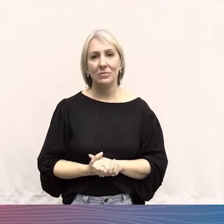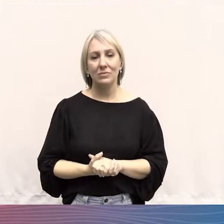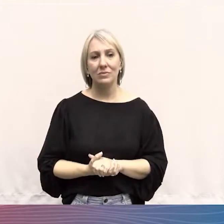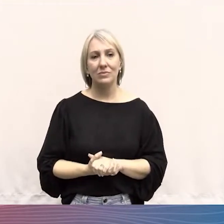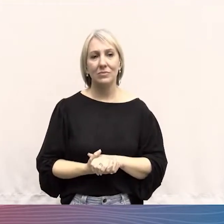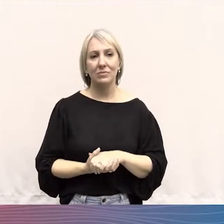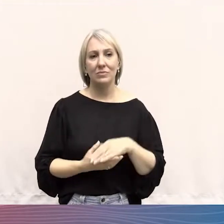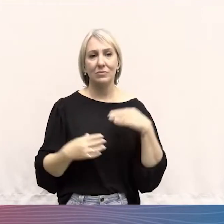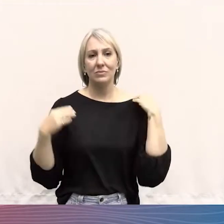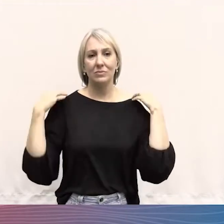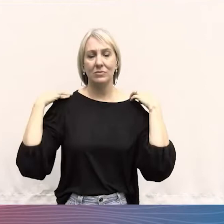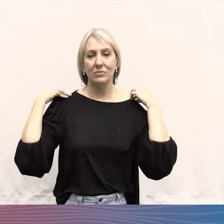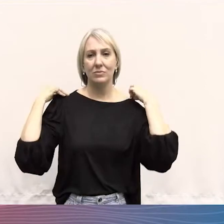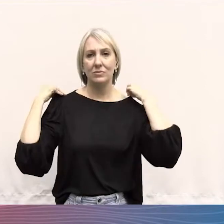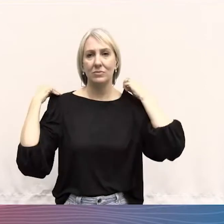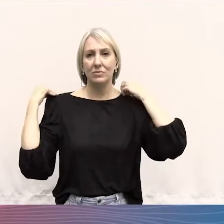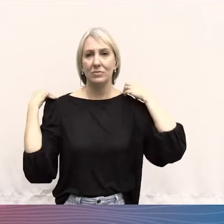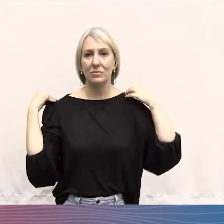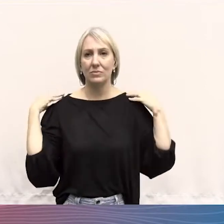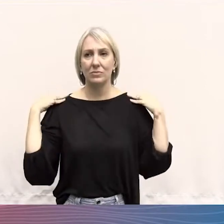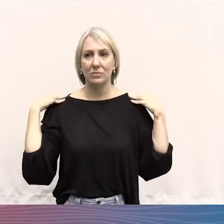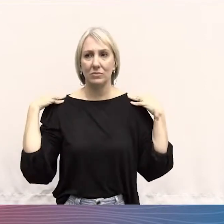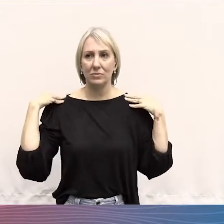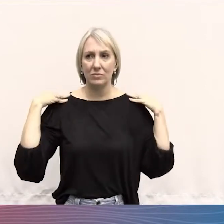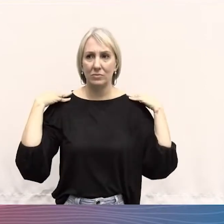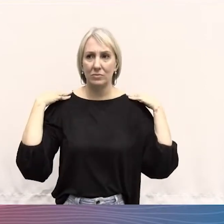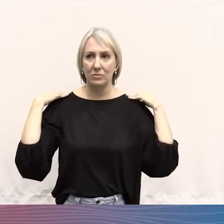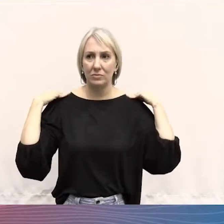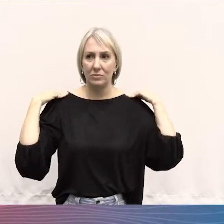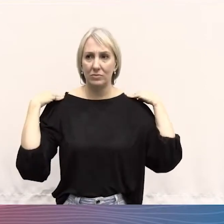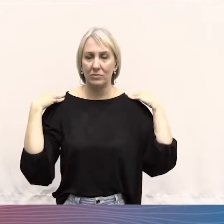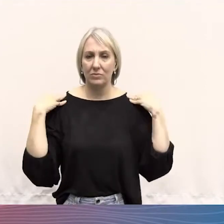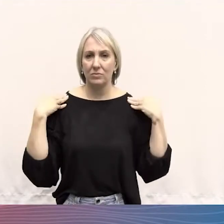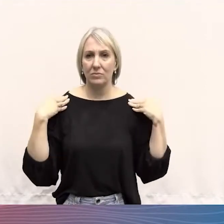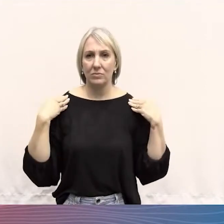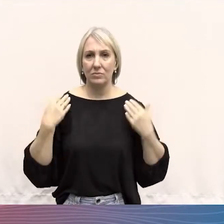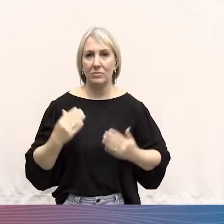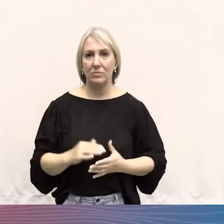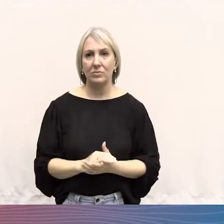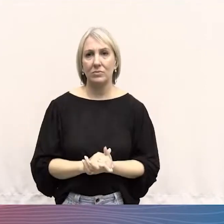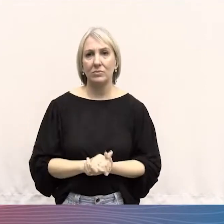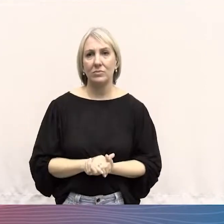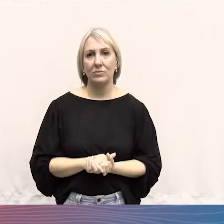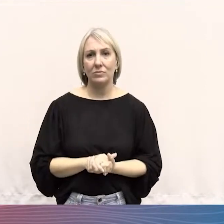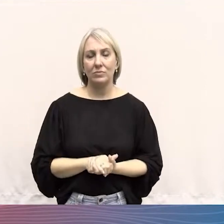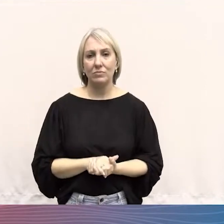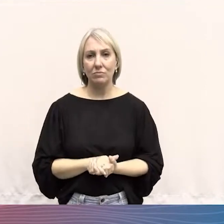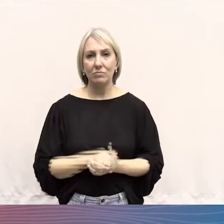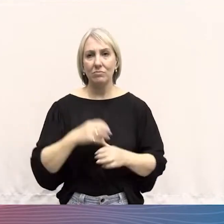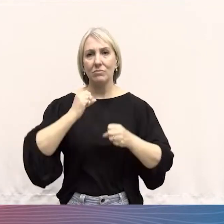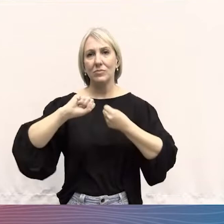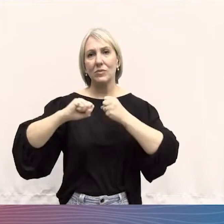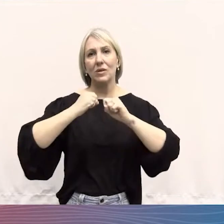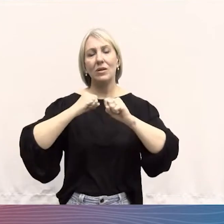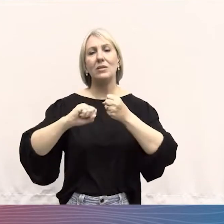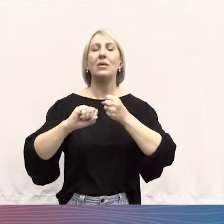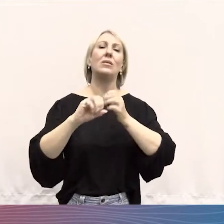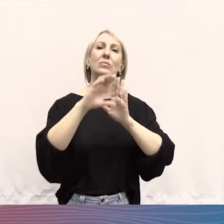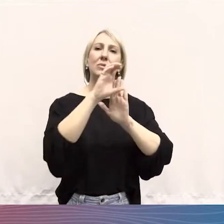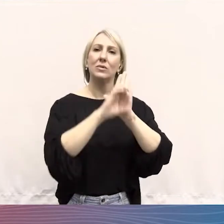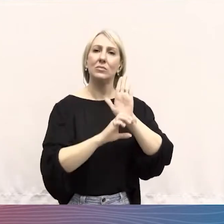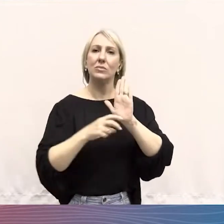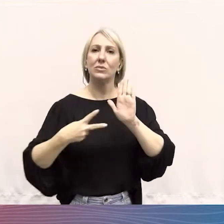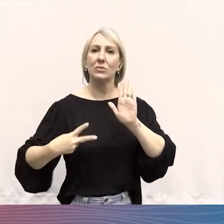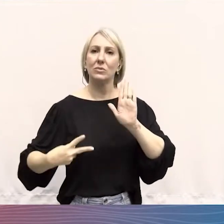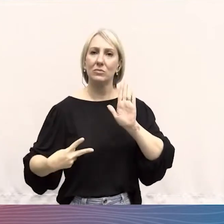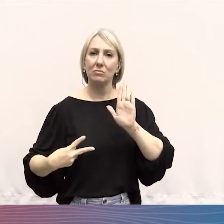Estamos chegando lá, viu? Estamos chegando lá. No Salmo 2, irmãos,